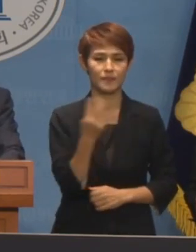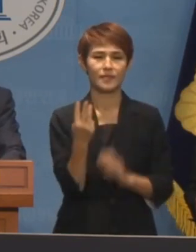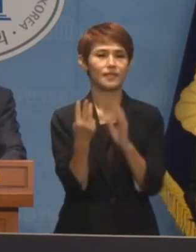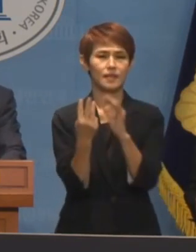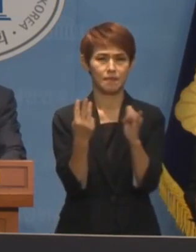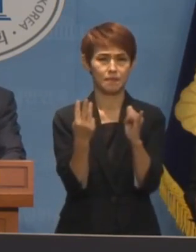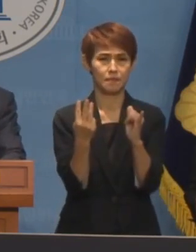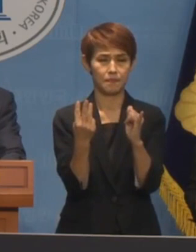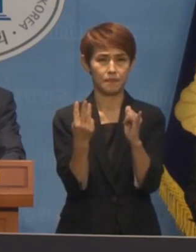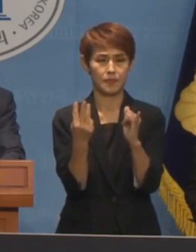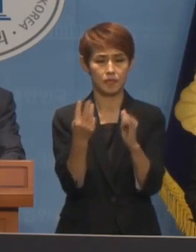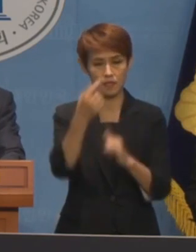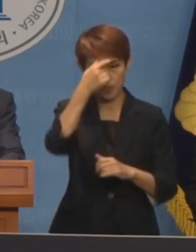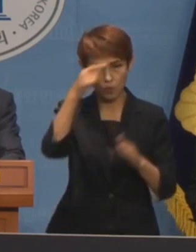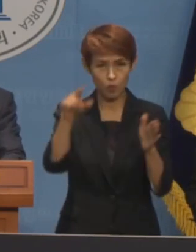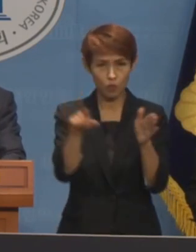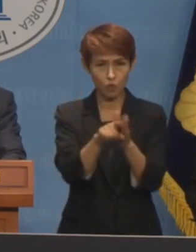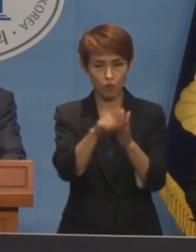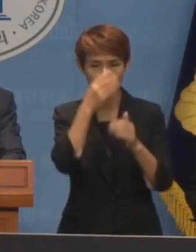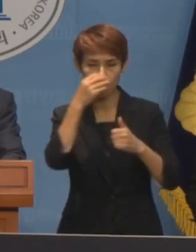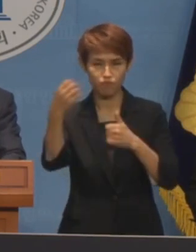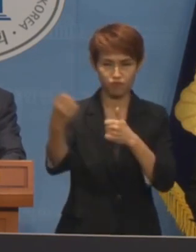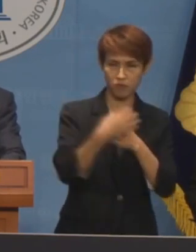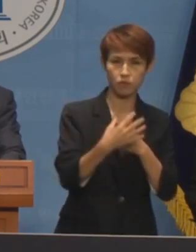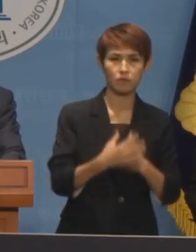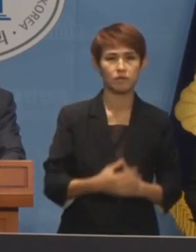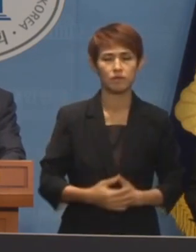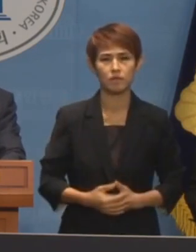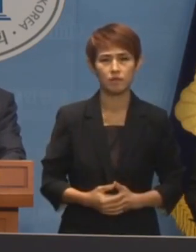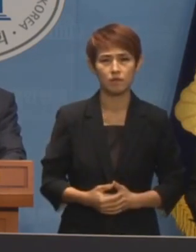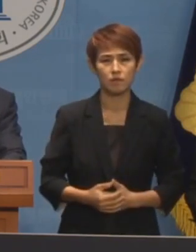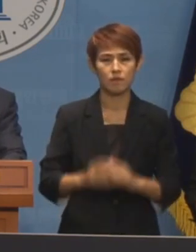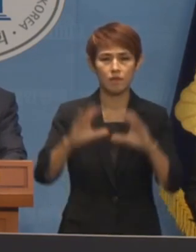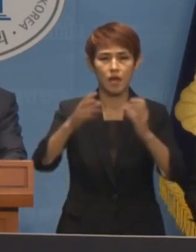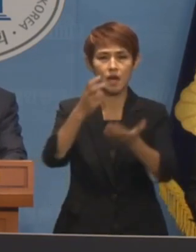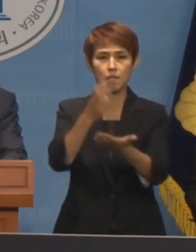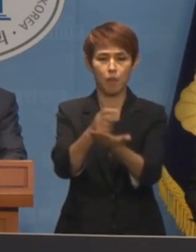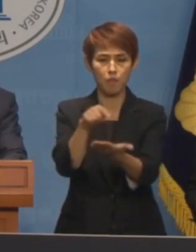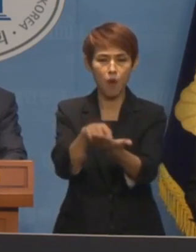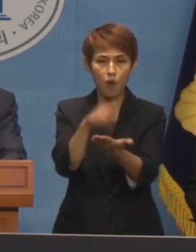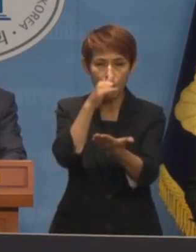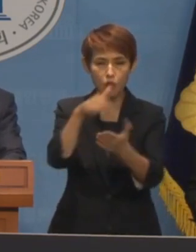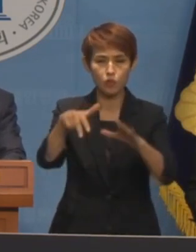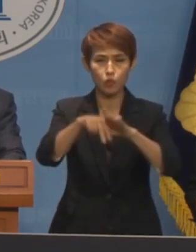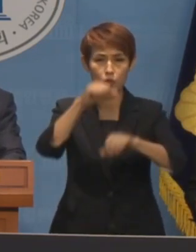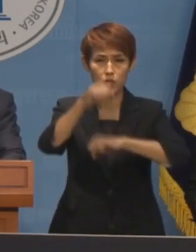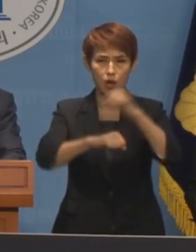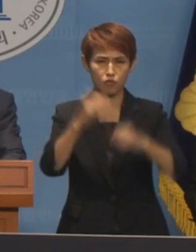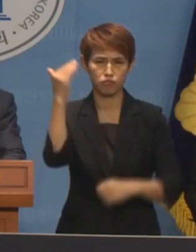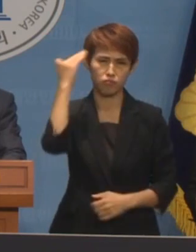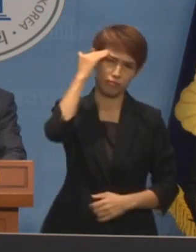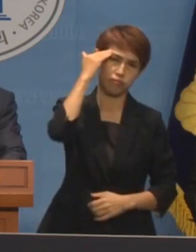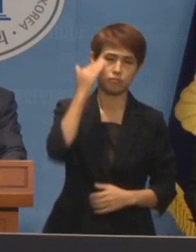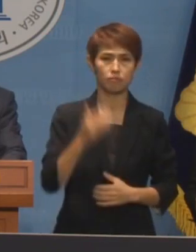의원이 기독교를 능멸하며 헌법에 보장된 종교의 자유를 침해하여